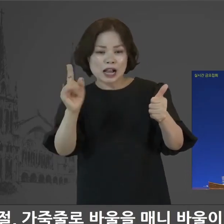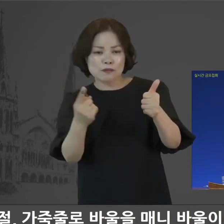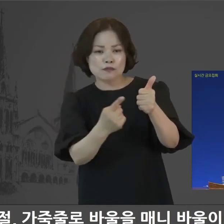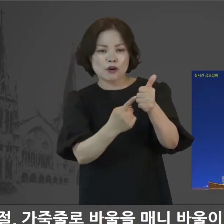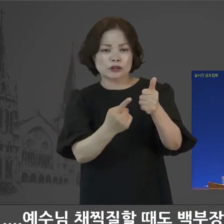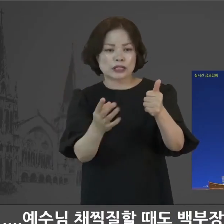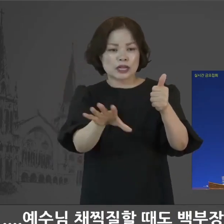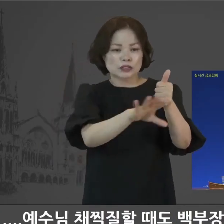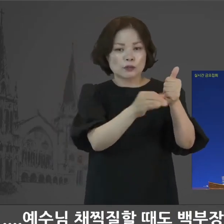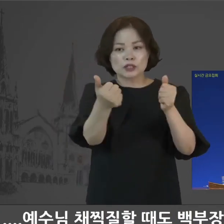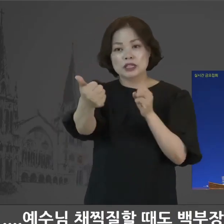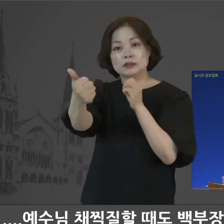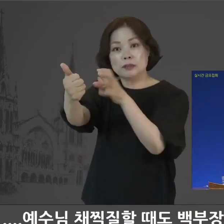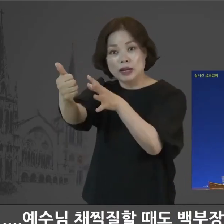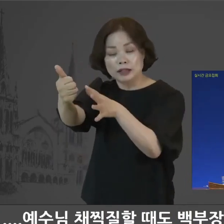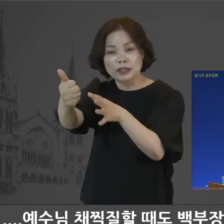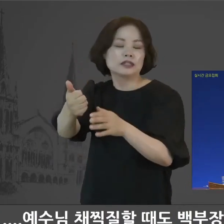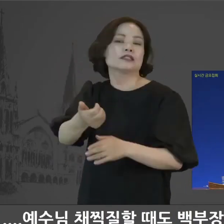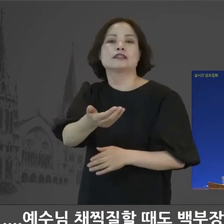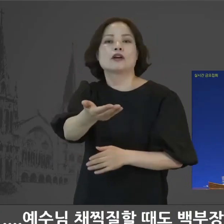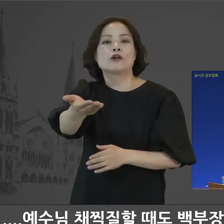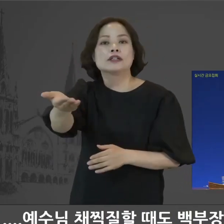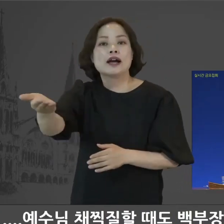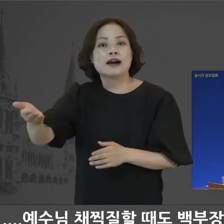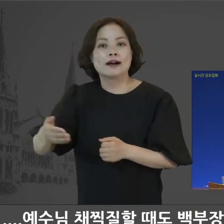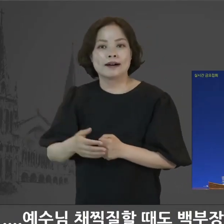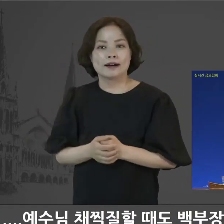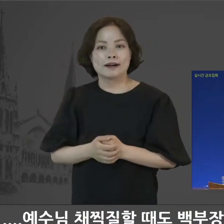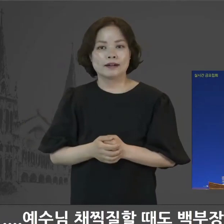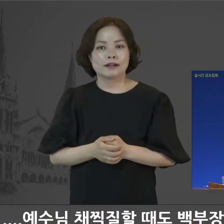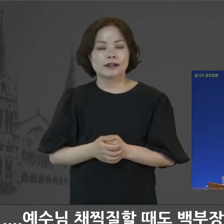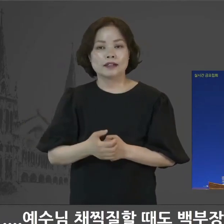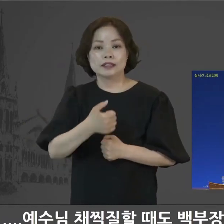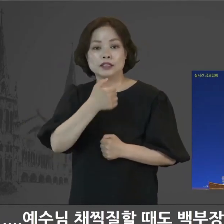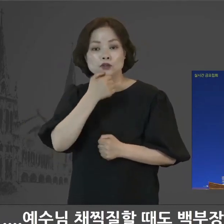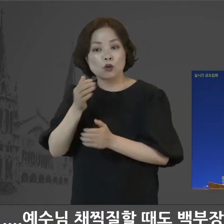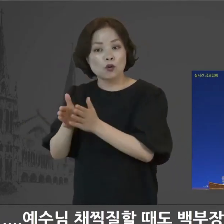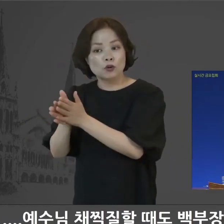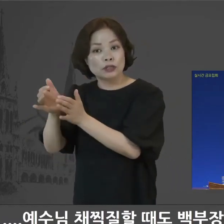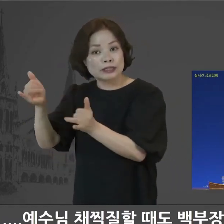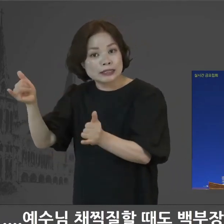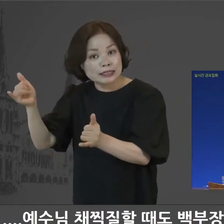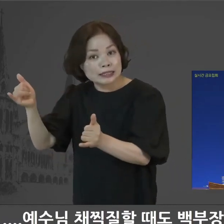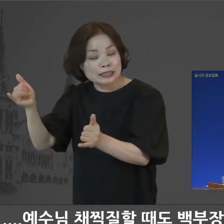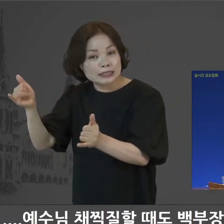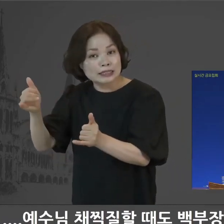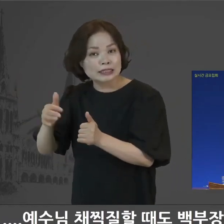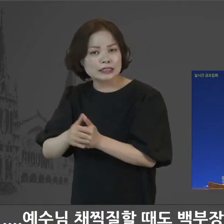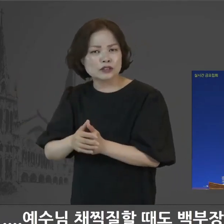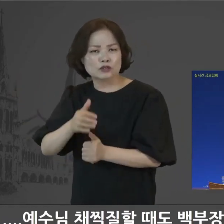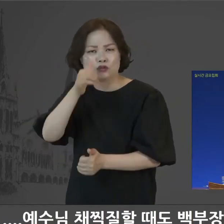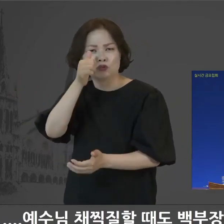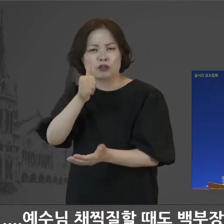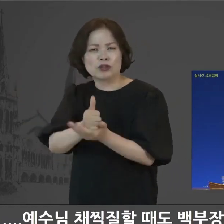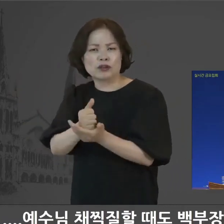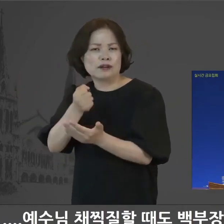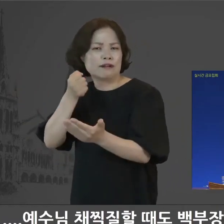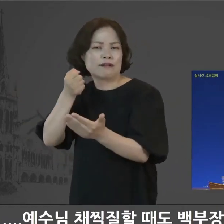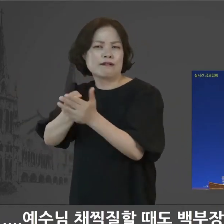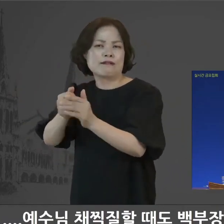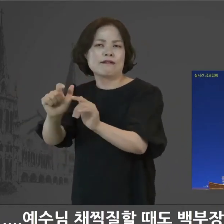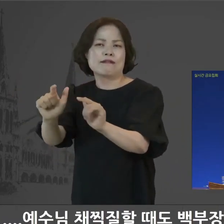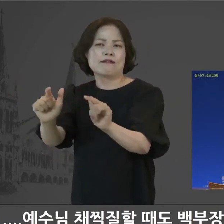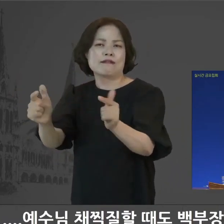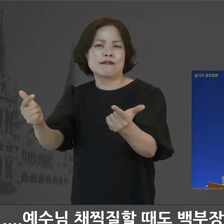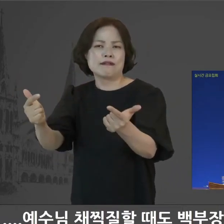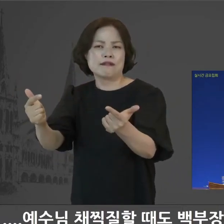자, 너희가 같이 읽겠습니다. 시작. 너희가 로마 시민 된 자를 죄도 정하지